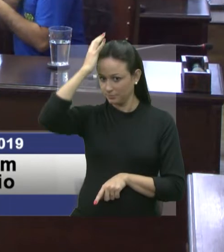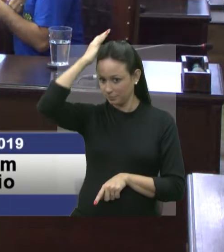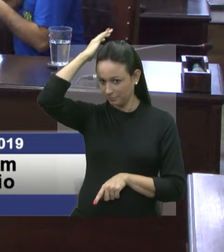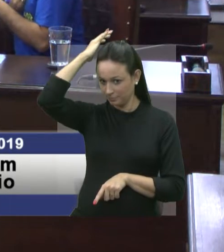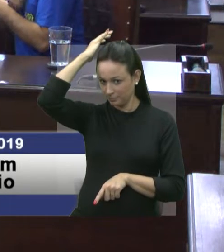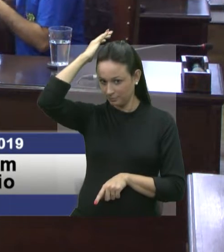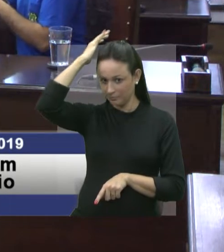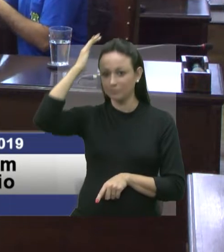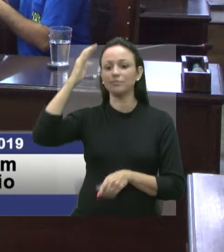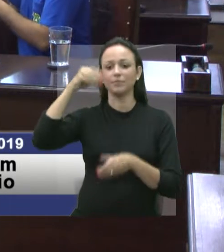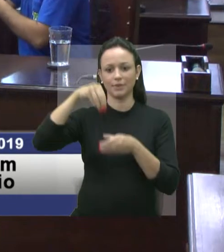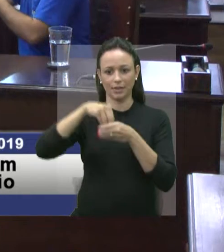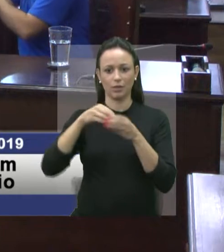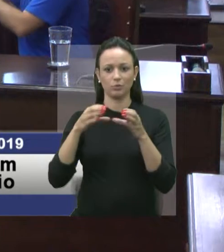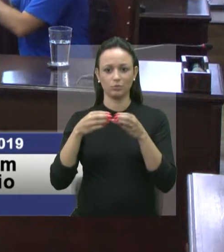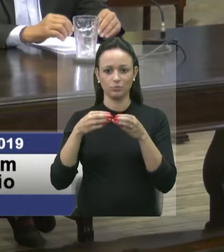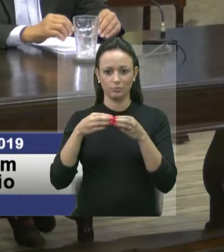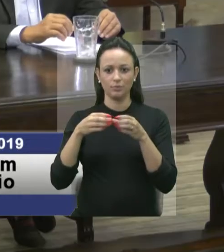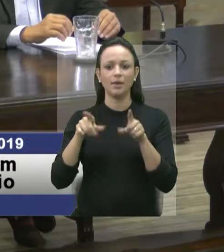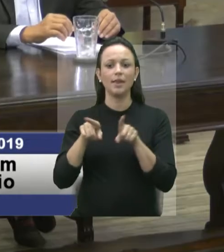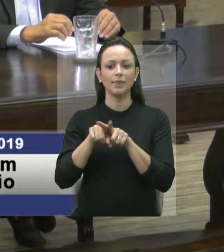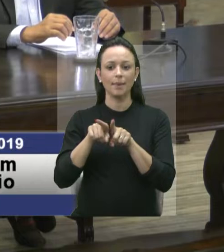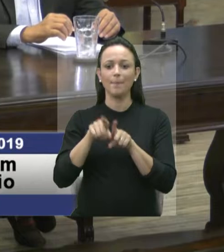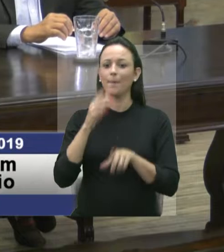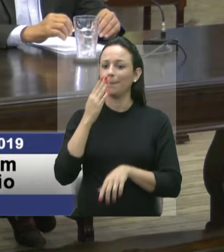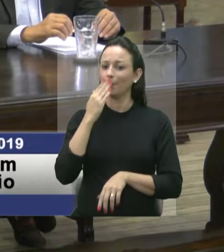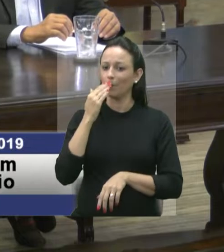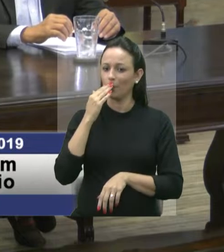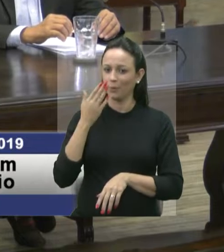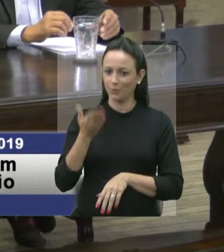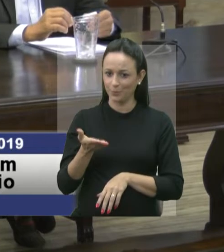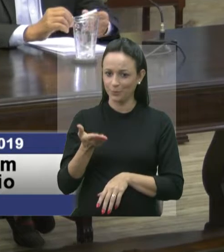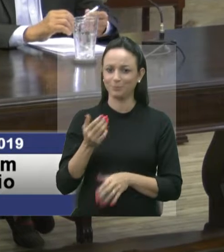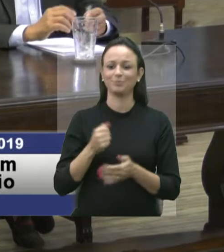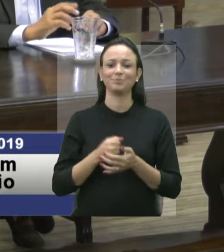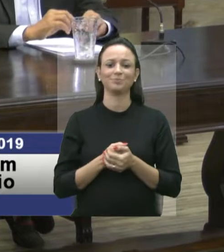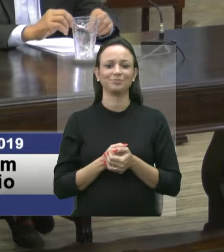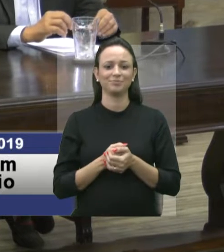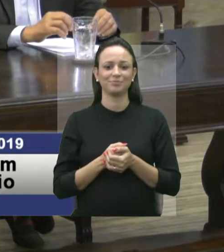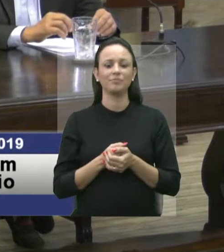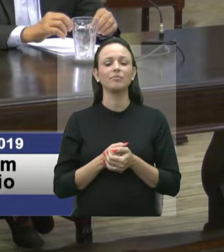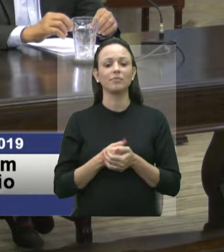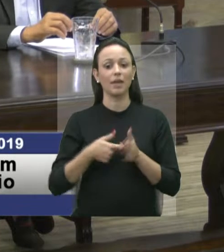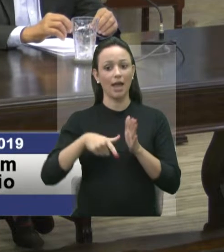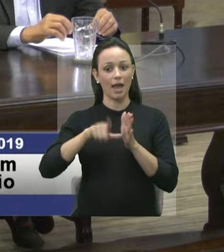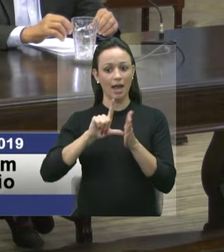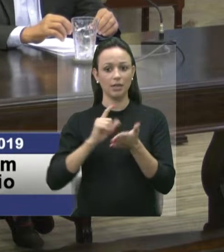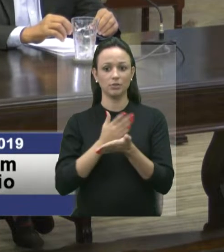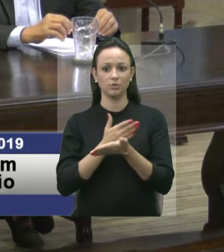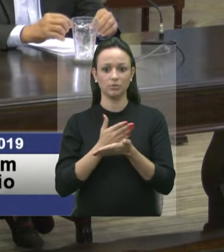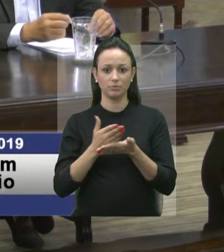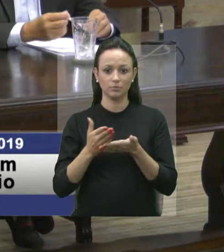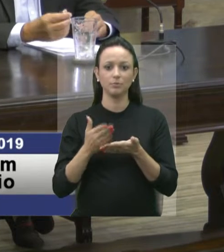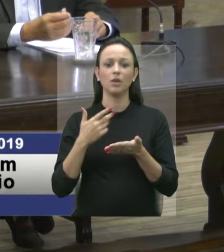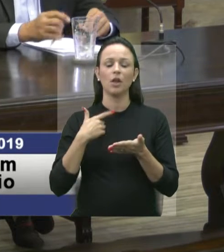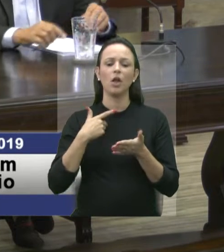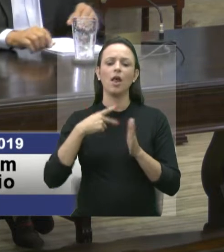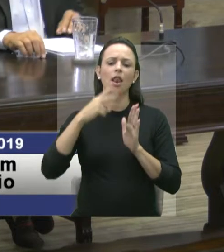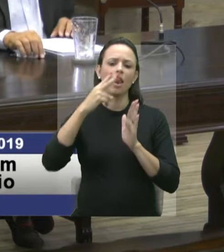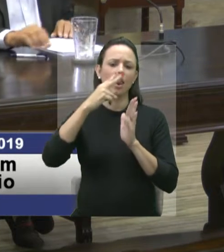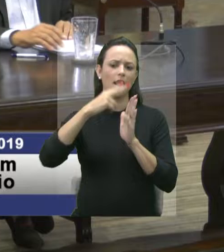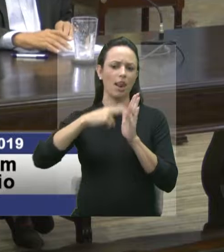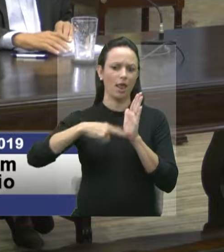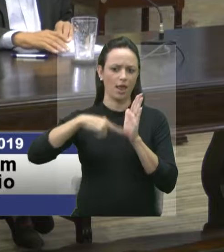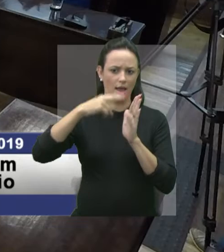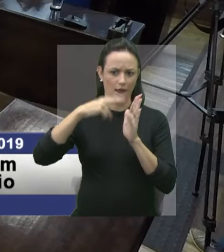da Constituição, e o vereador José Carlos Borgo. Antes de dar início às manifestações, farei a leitura do projeto